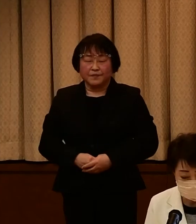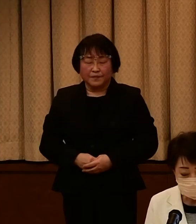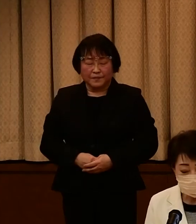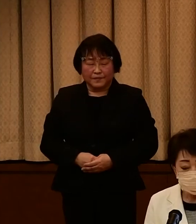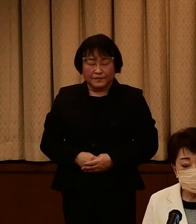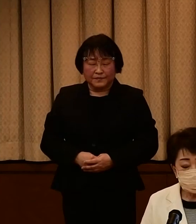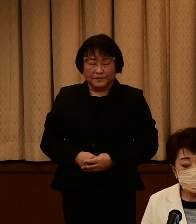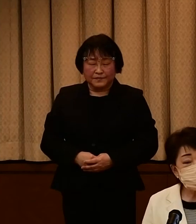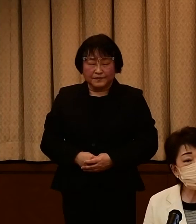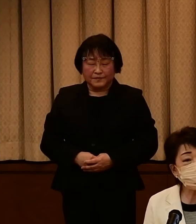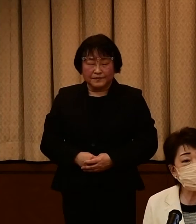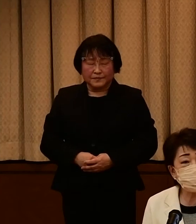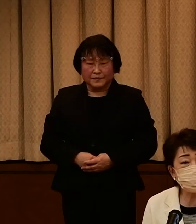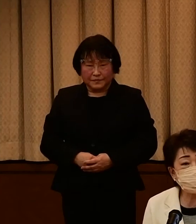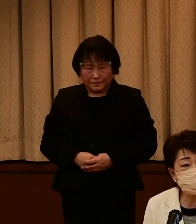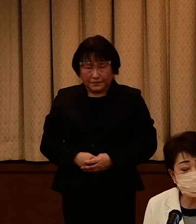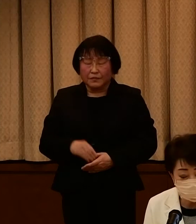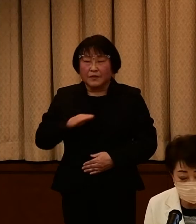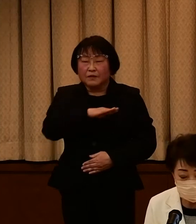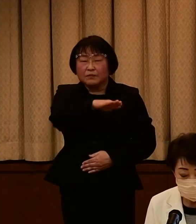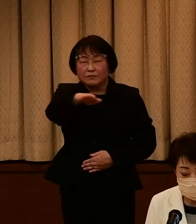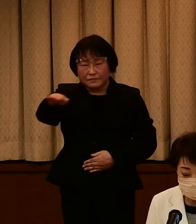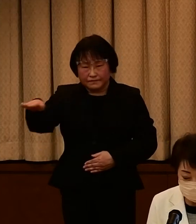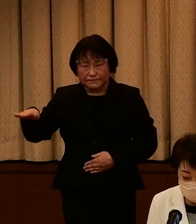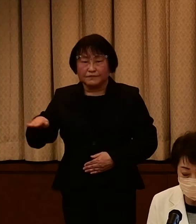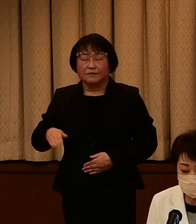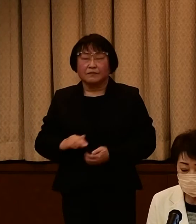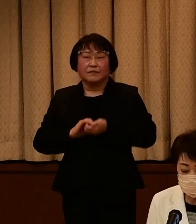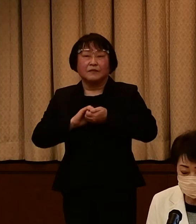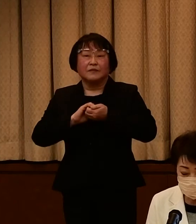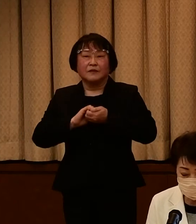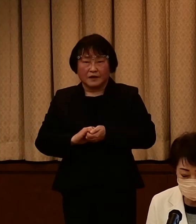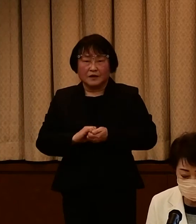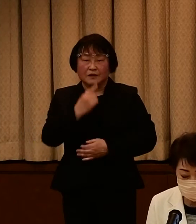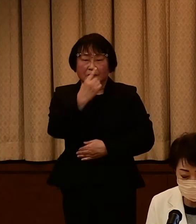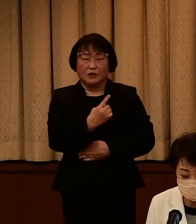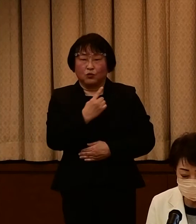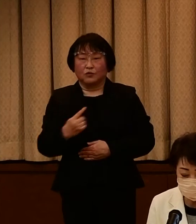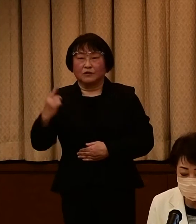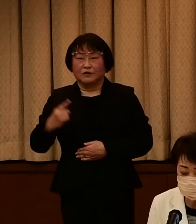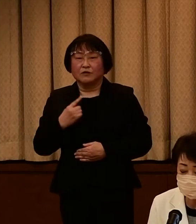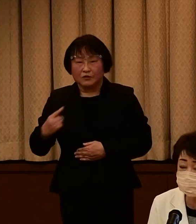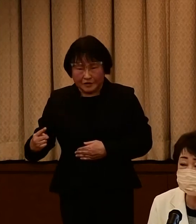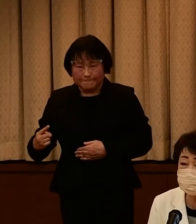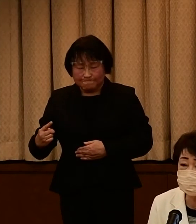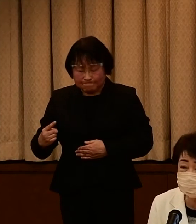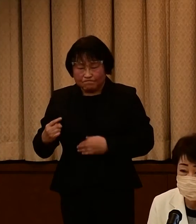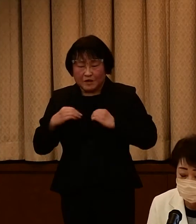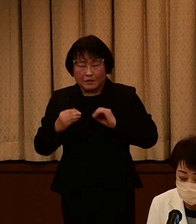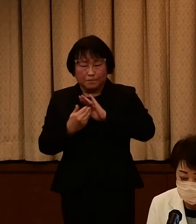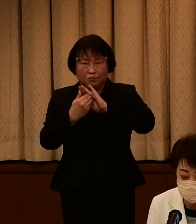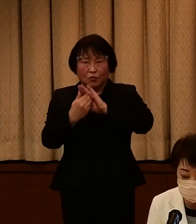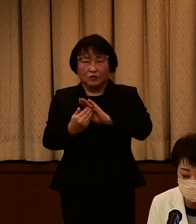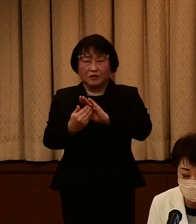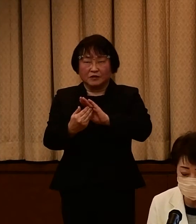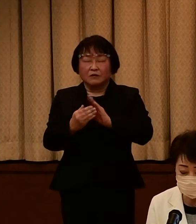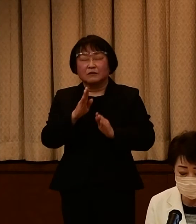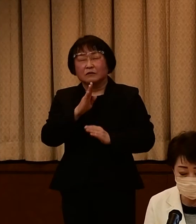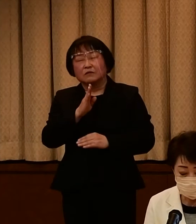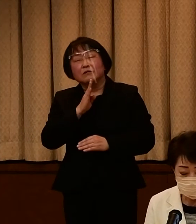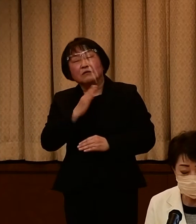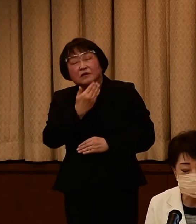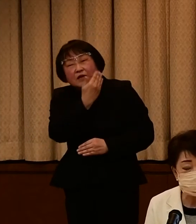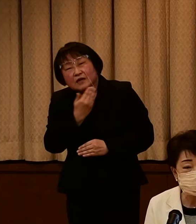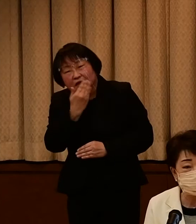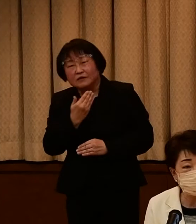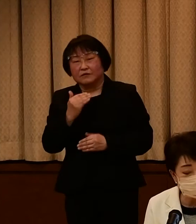。市民の皆様にはぜひともお一人お一人の感染防止対策が極めて重要であること